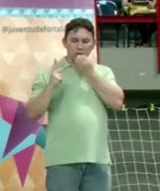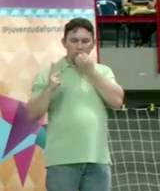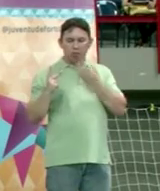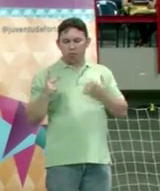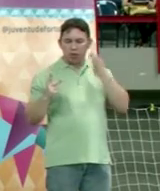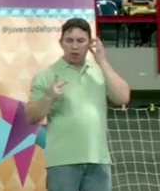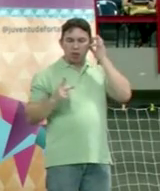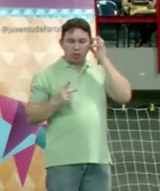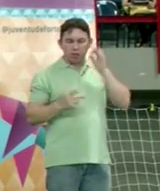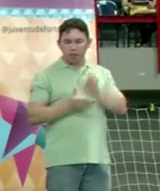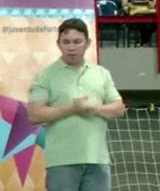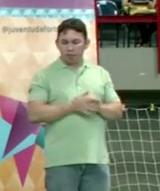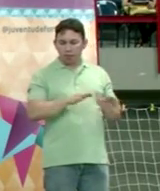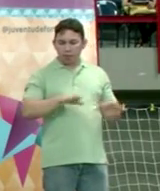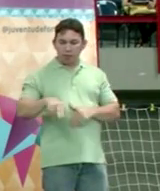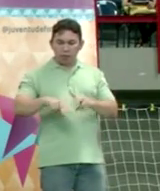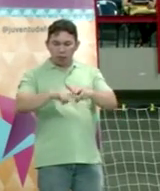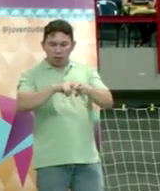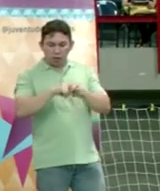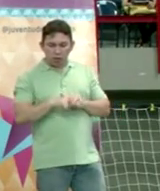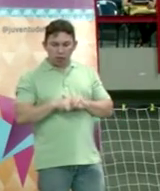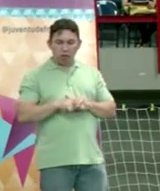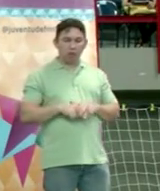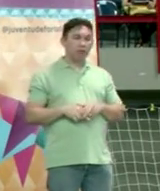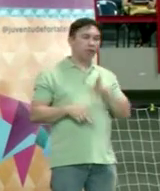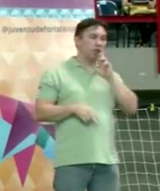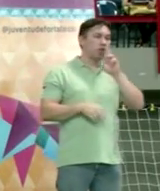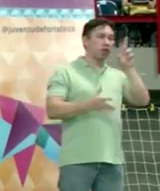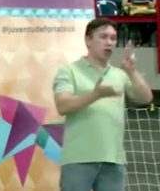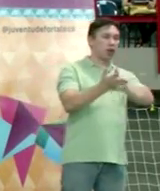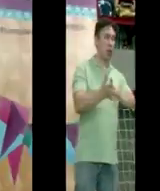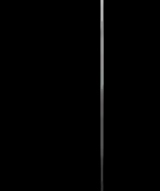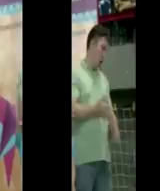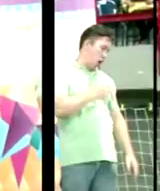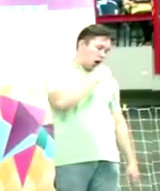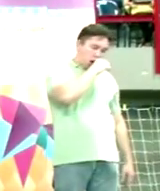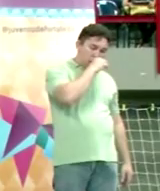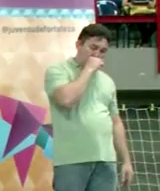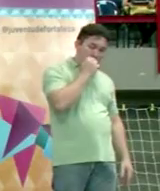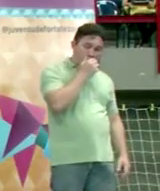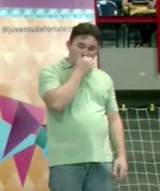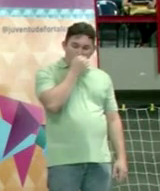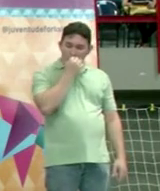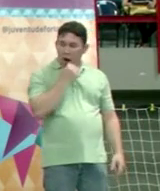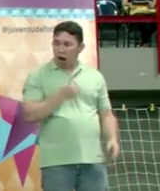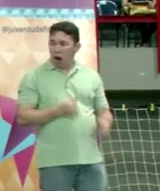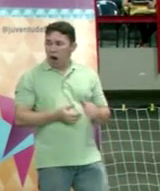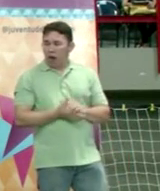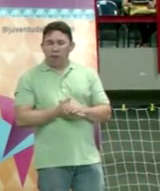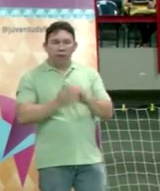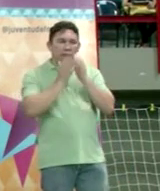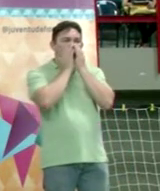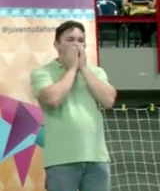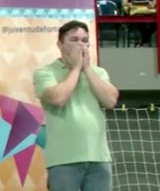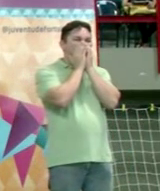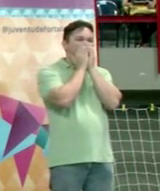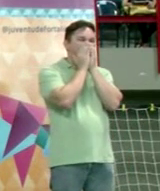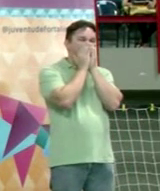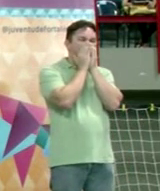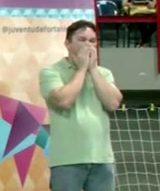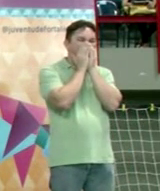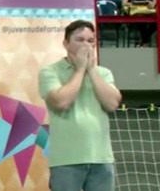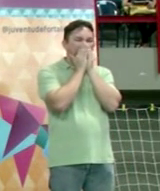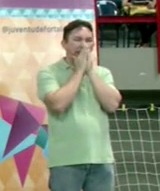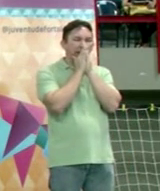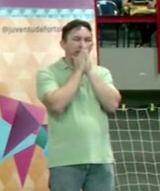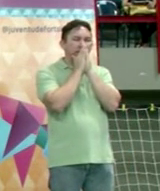opção. Então, marquei comigo a letra D. E aí vamos à questão 7. Galera,